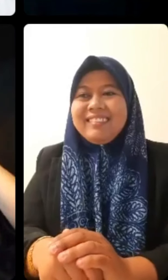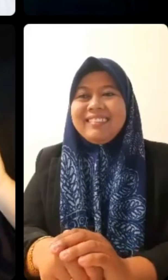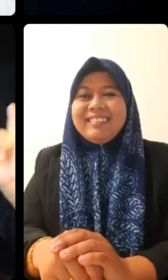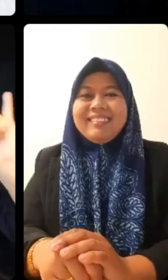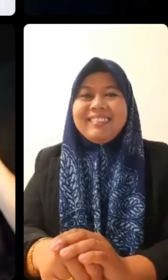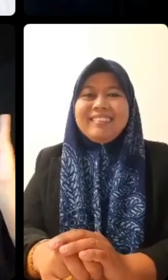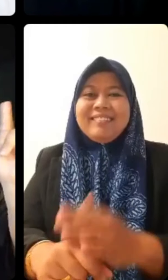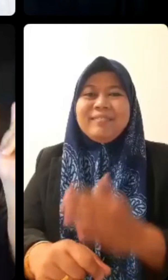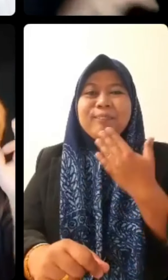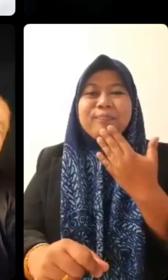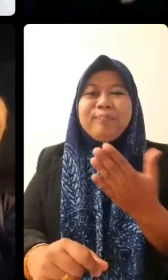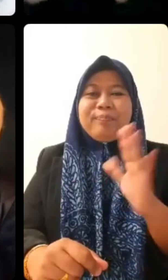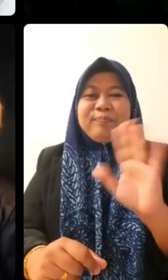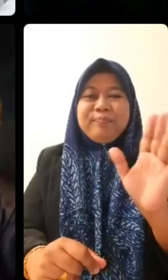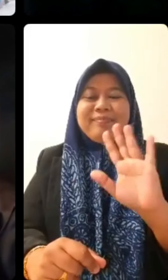Okay.